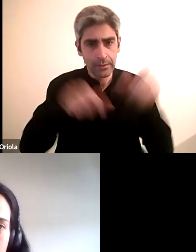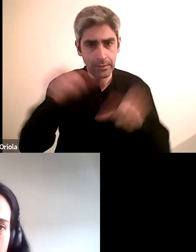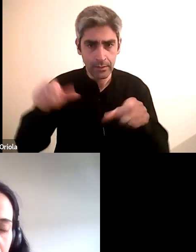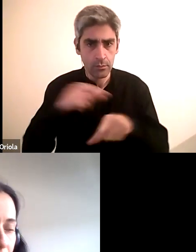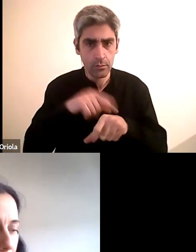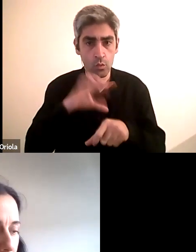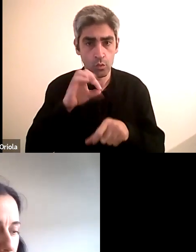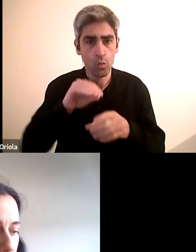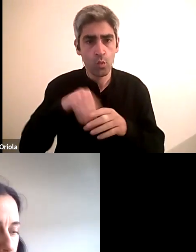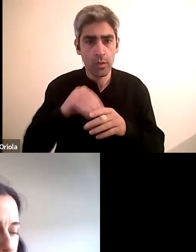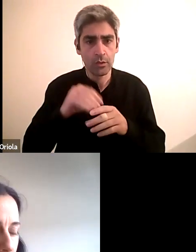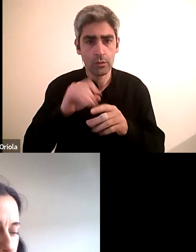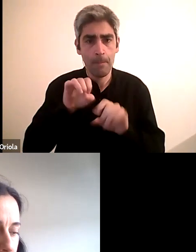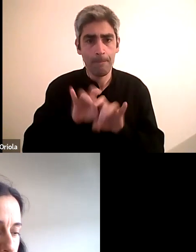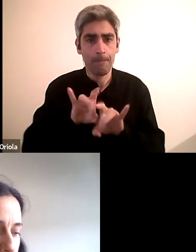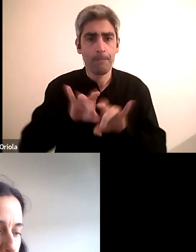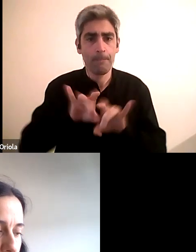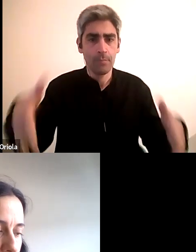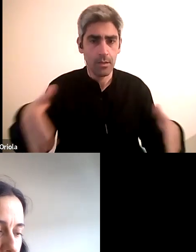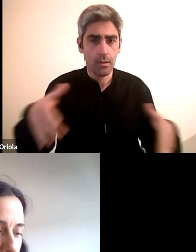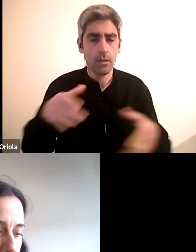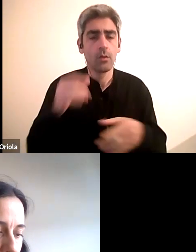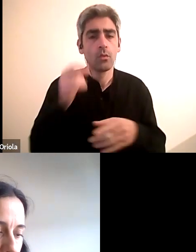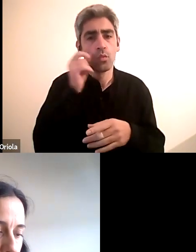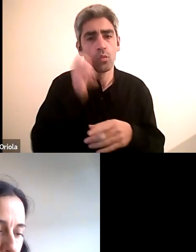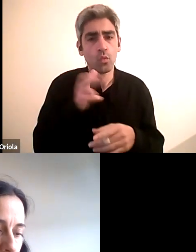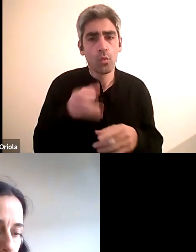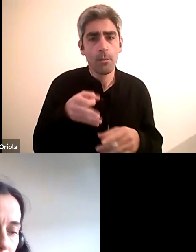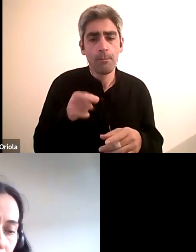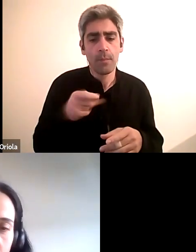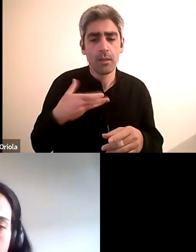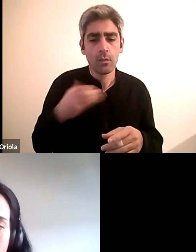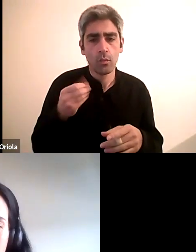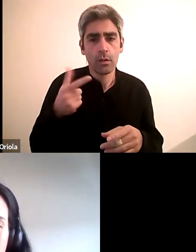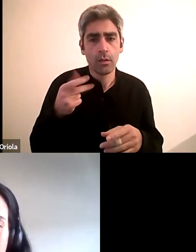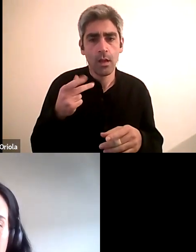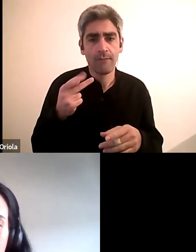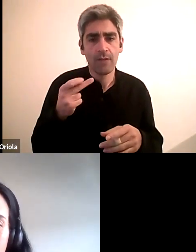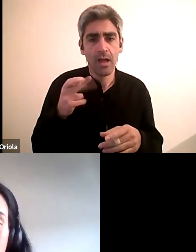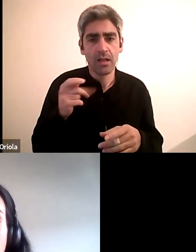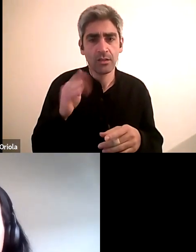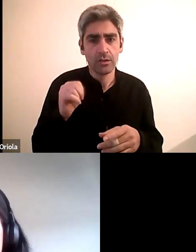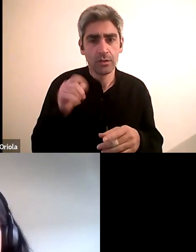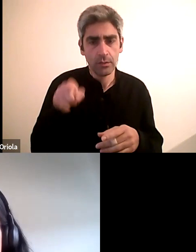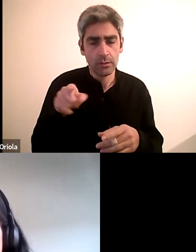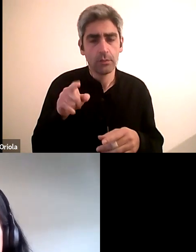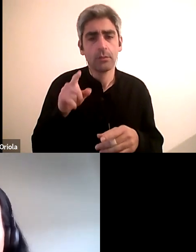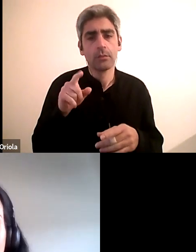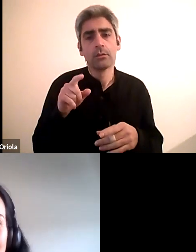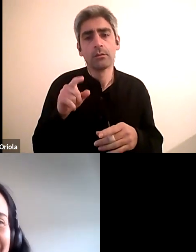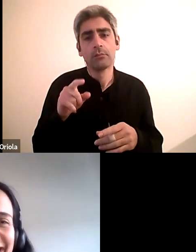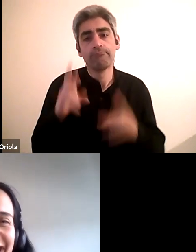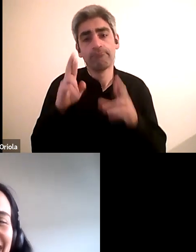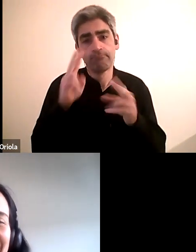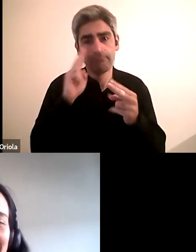de pandemia, apresentado pelo Dr. Pedro Tavares, diretor do Departamento da Vision Box, e esperar